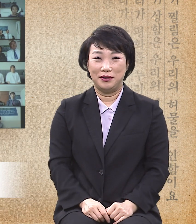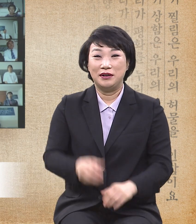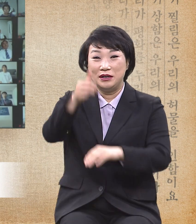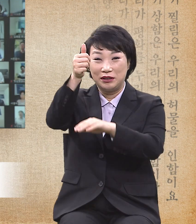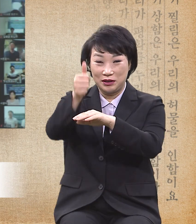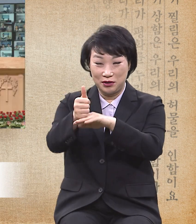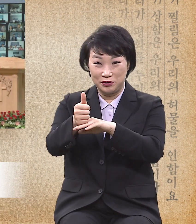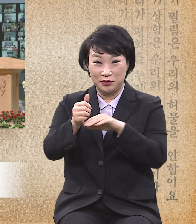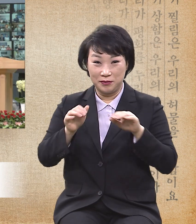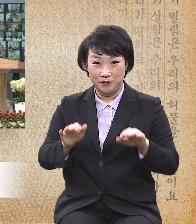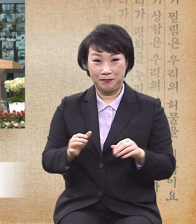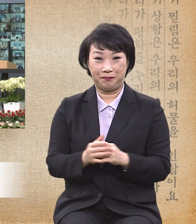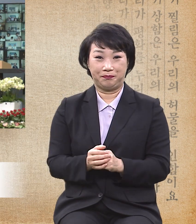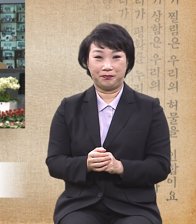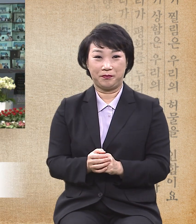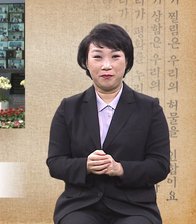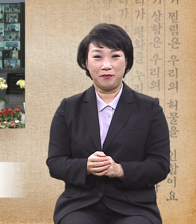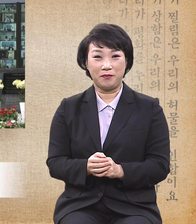결국